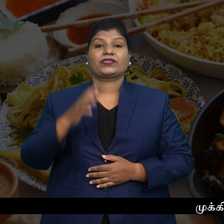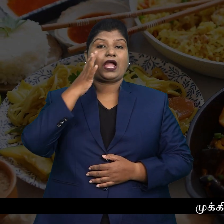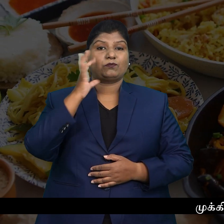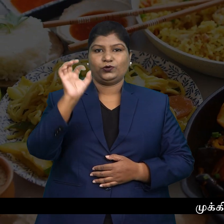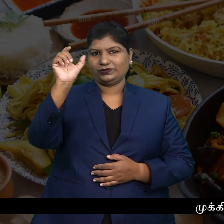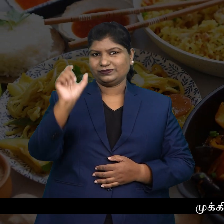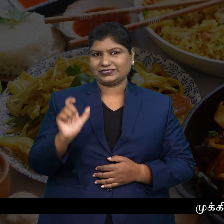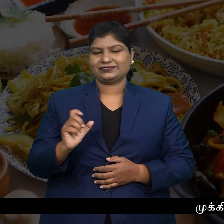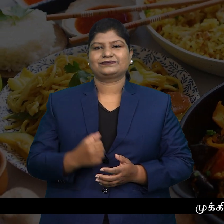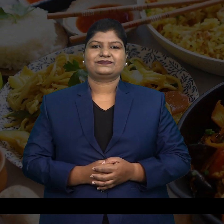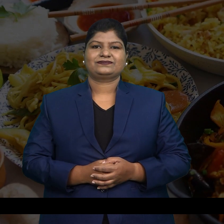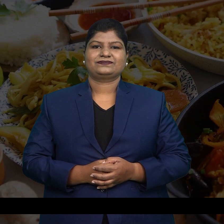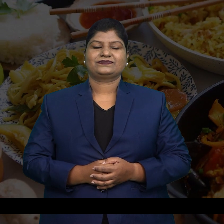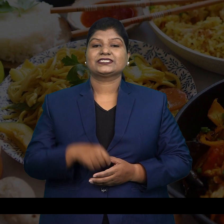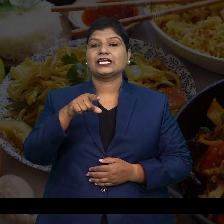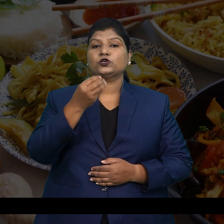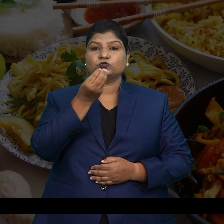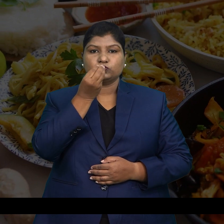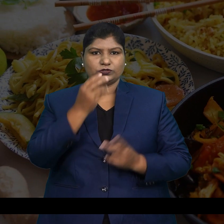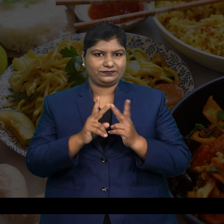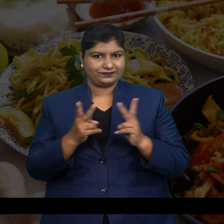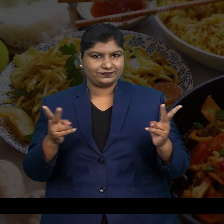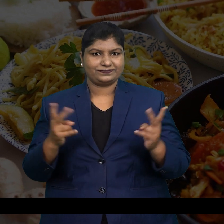முக்கிய வார்த்தைகள். உணவுகள்,